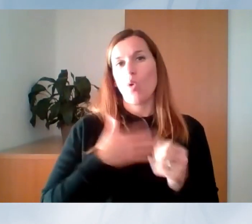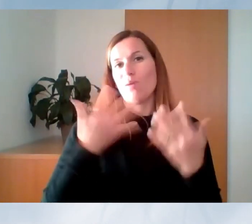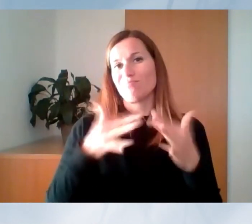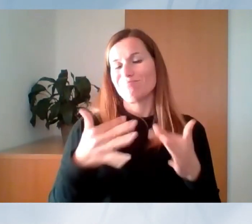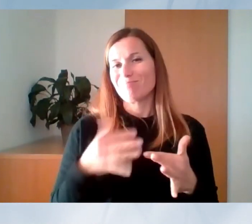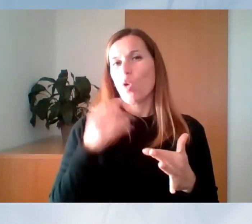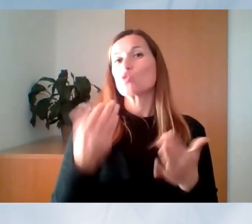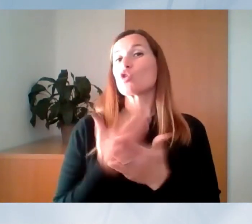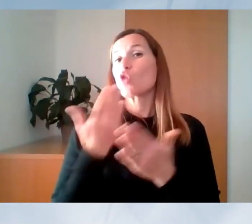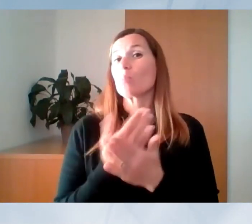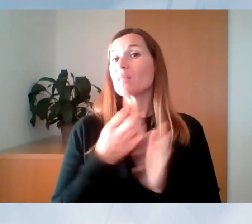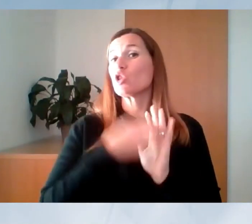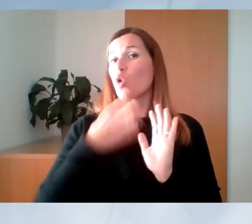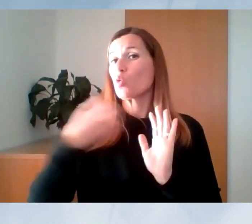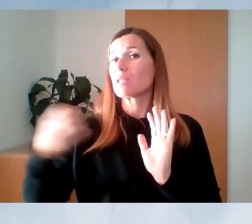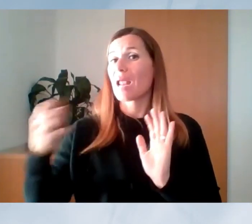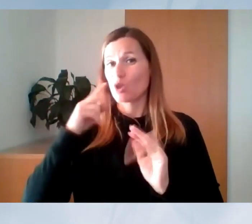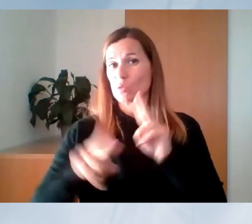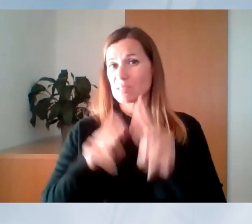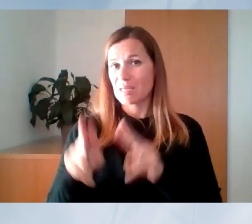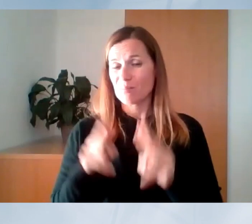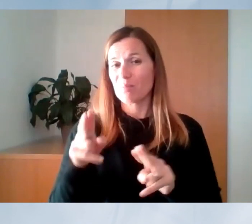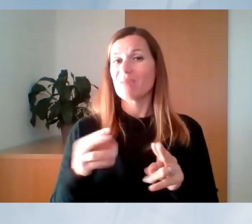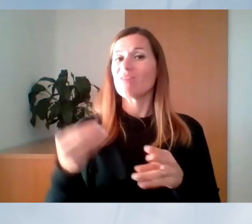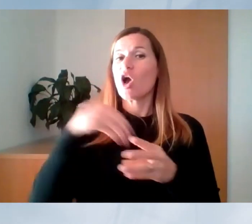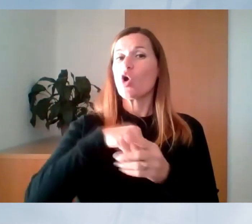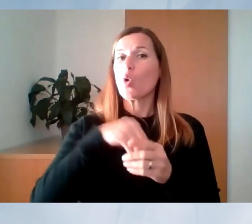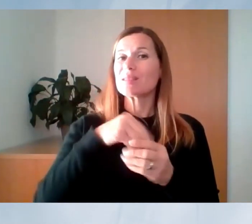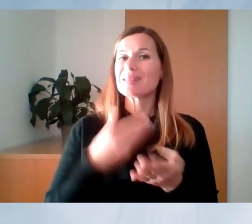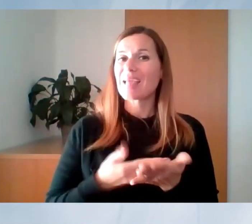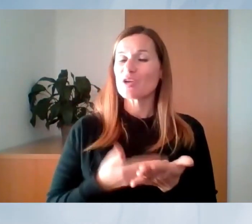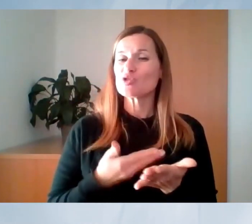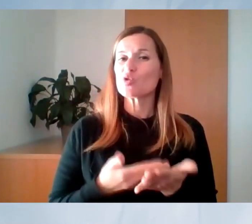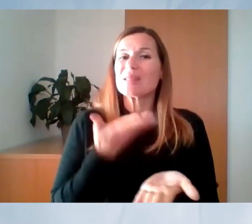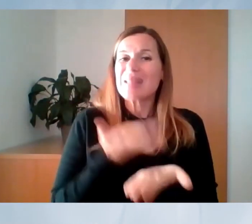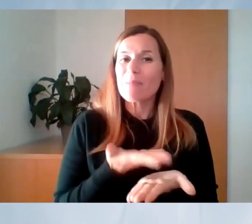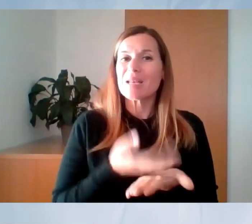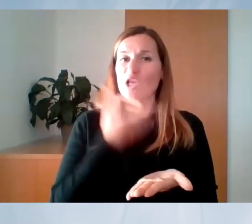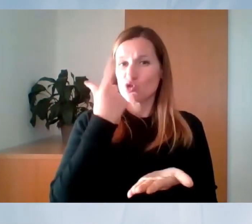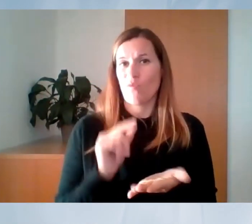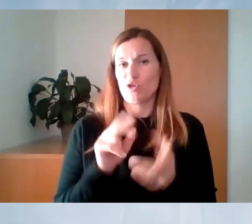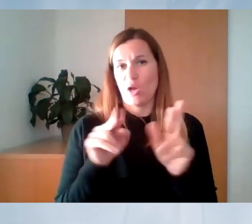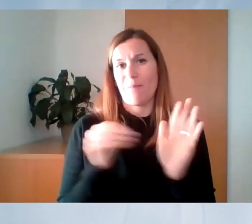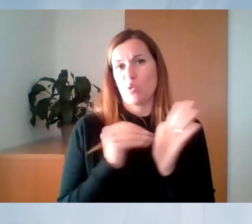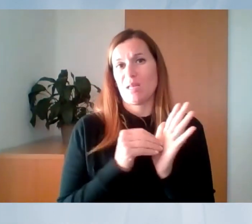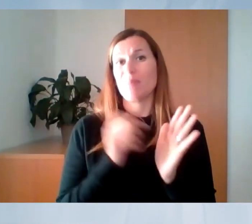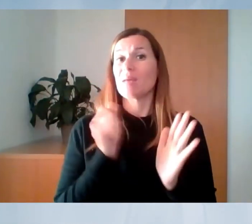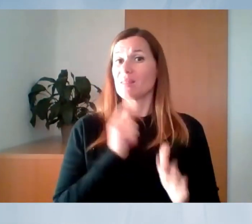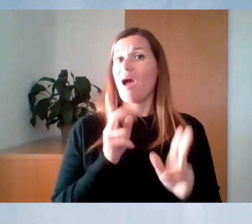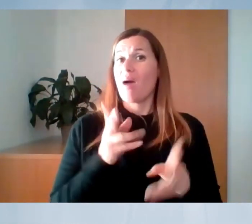misli o sodobni dolgotrajni oskrbi v kontekstu temeljne človeške potrebe,